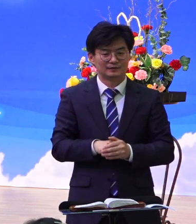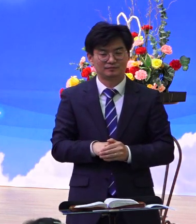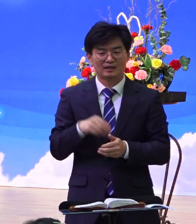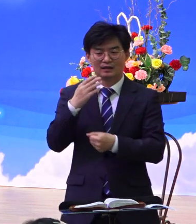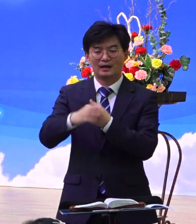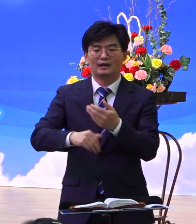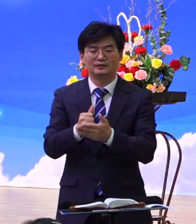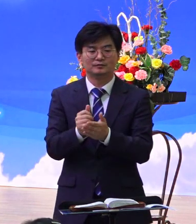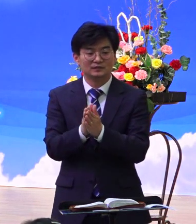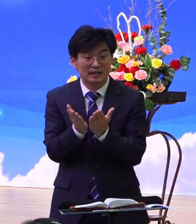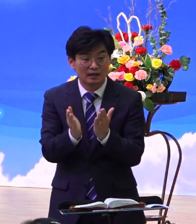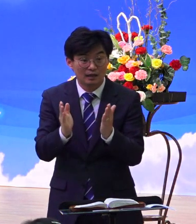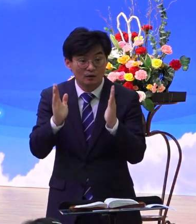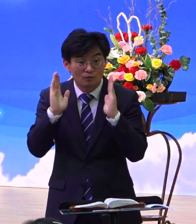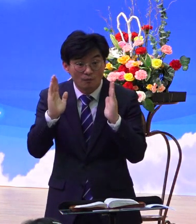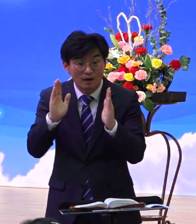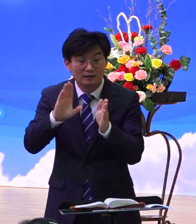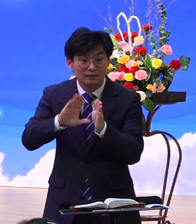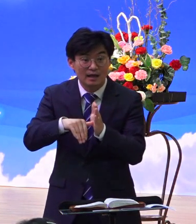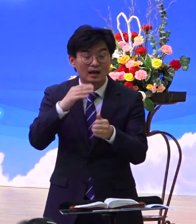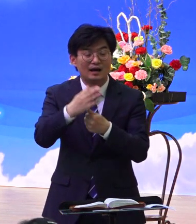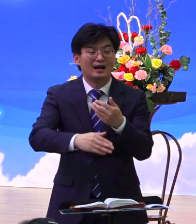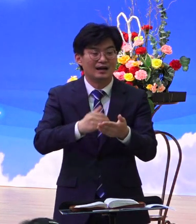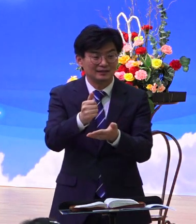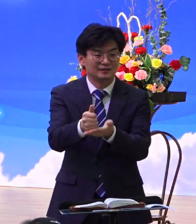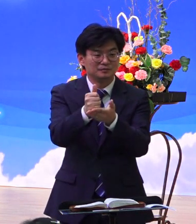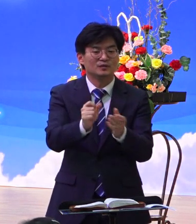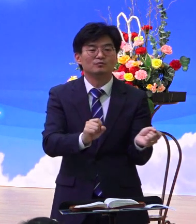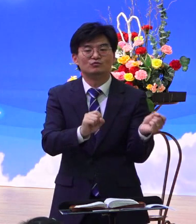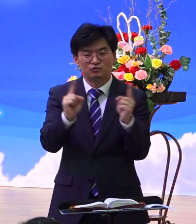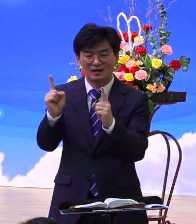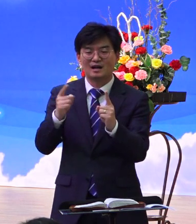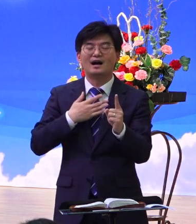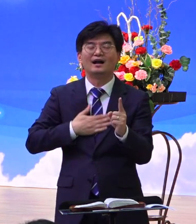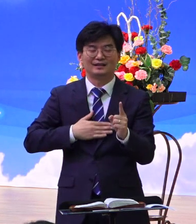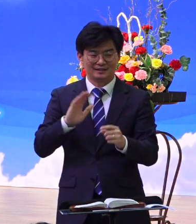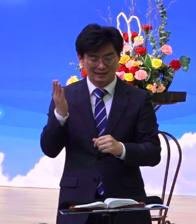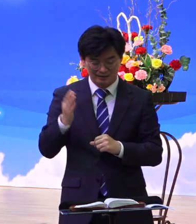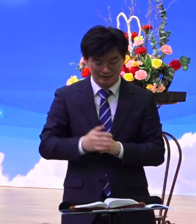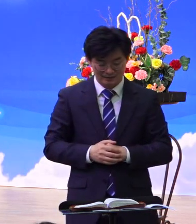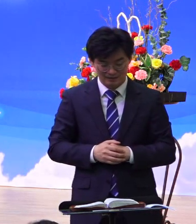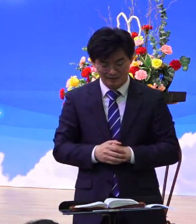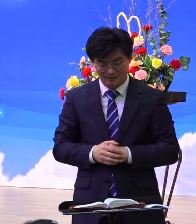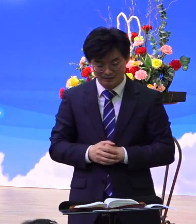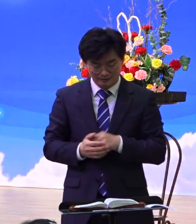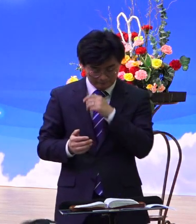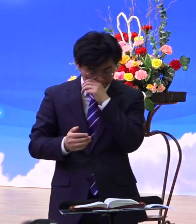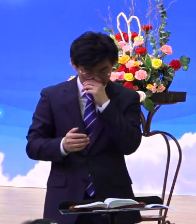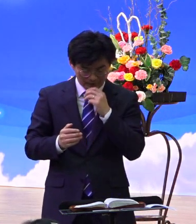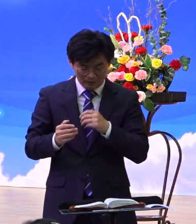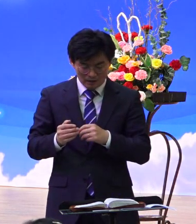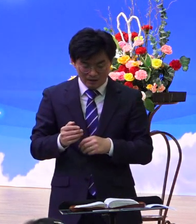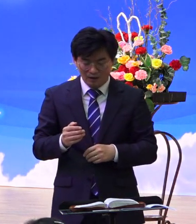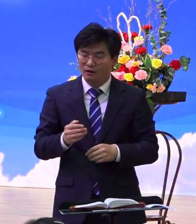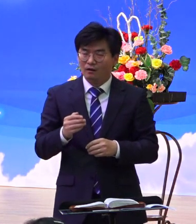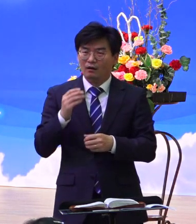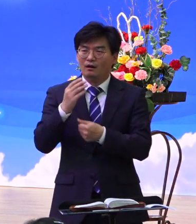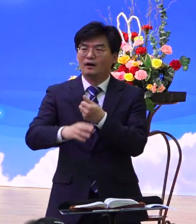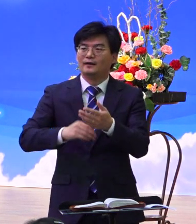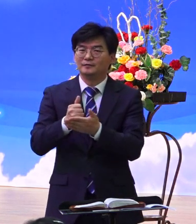성경 속에서 하나님의 뜻을 발견하고 보화를 캐내기 원했던 링컨이 얼마나 성경을 사랑했었는지 우리가